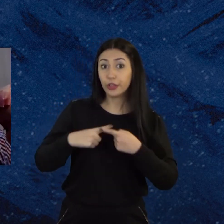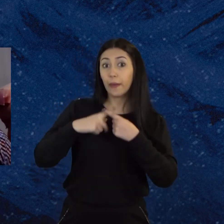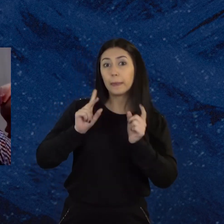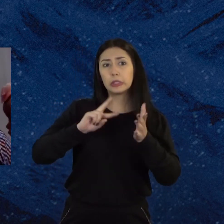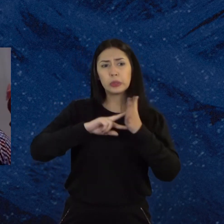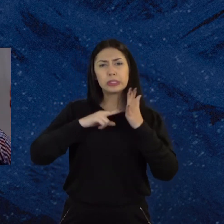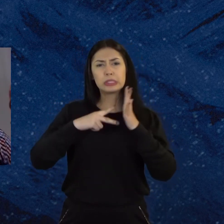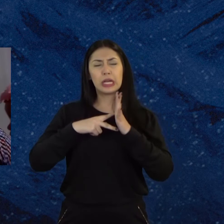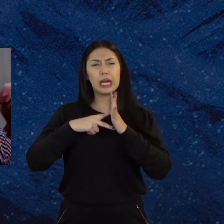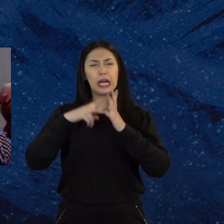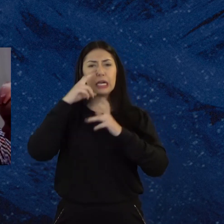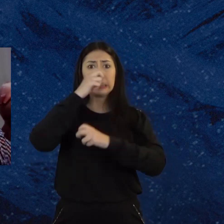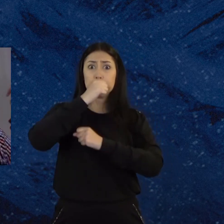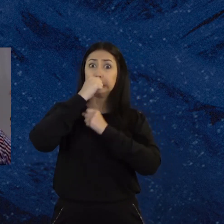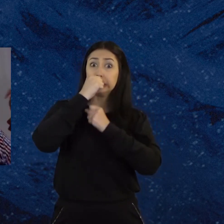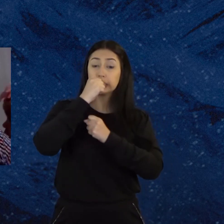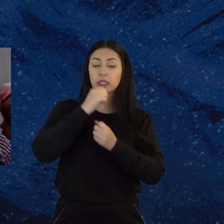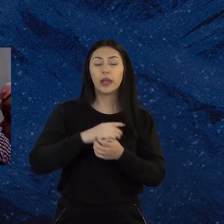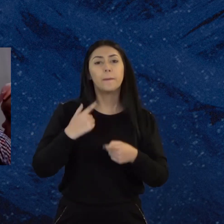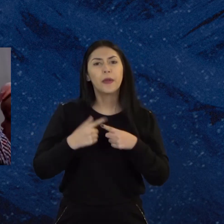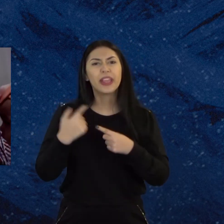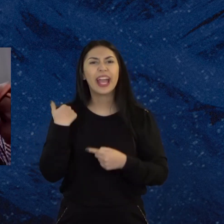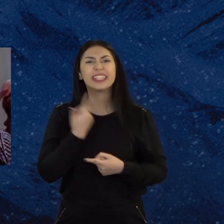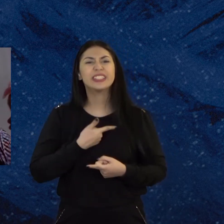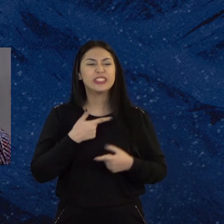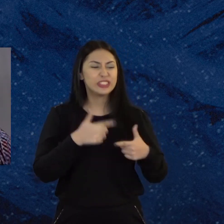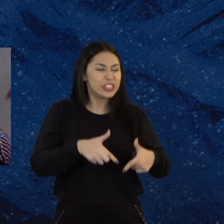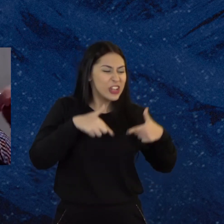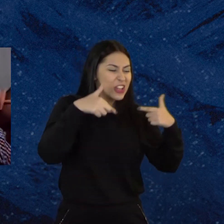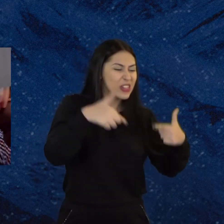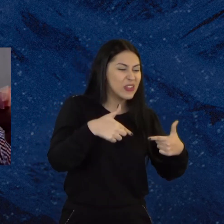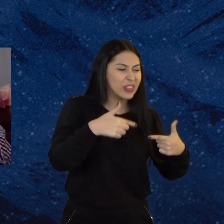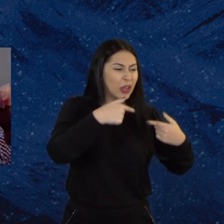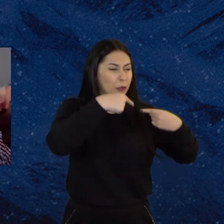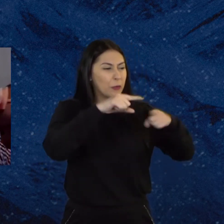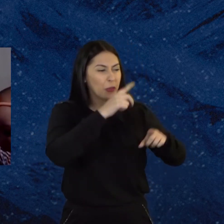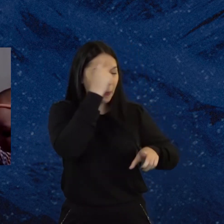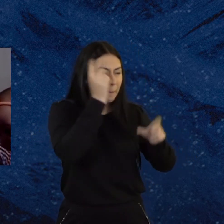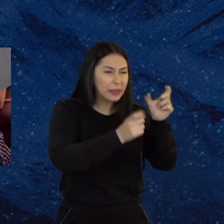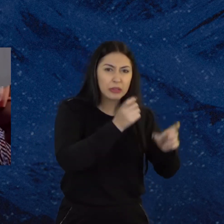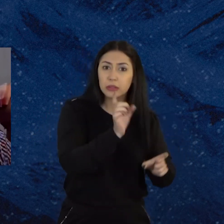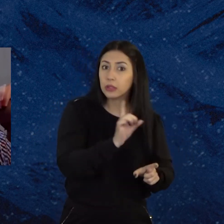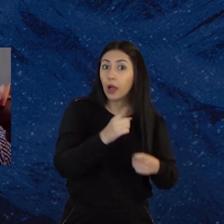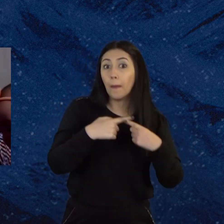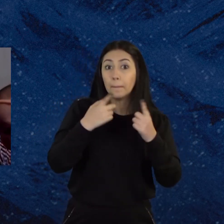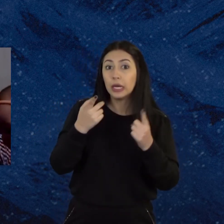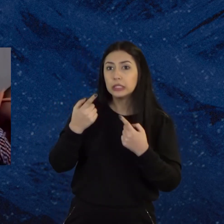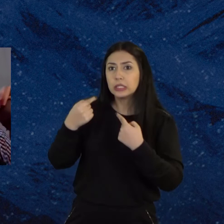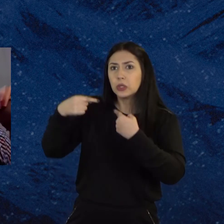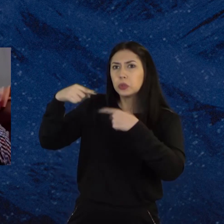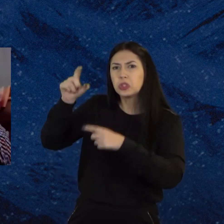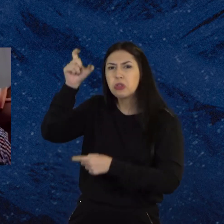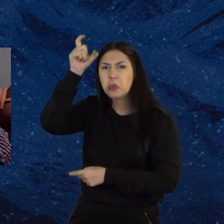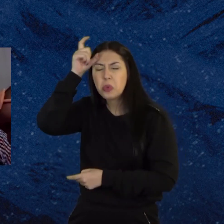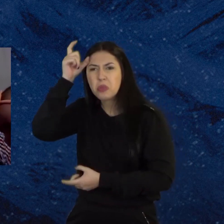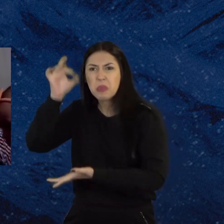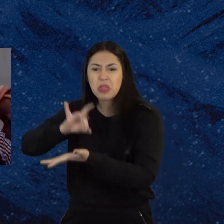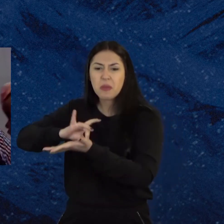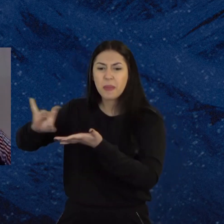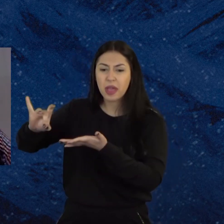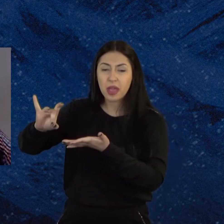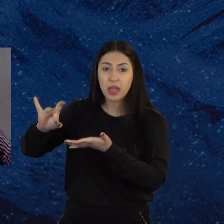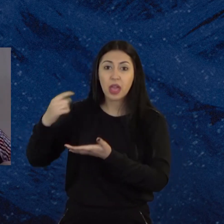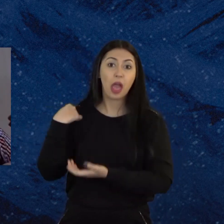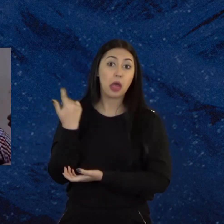muito forte, né? Porque a nossa luta não é contra carne e sangue, né? Contra principados e potestades, como o meu Deus falou. E essa luta não é travada